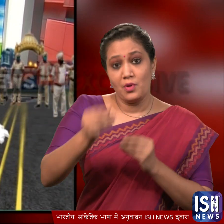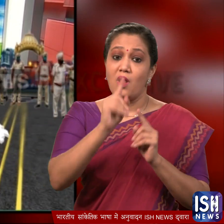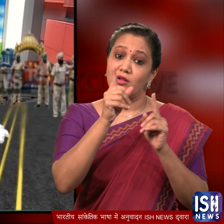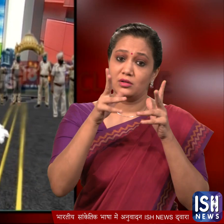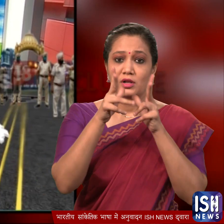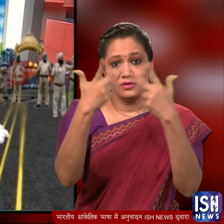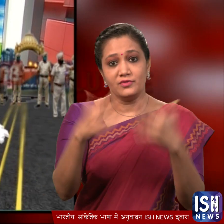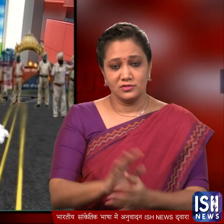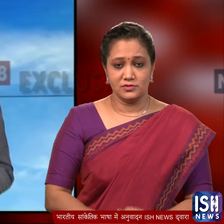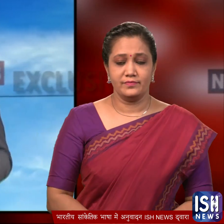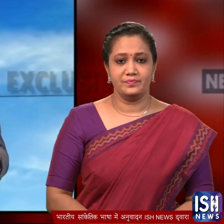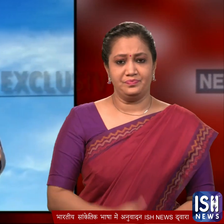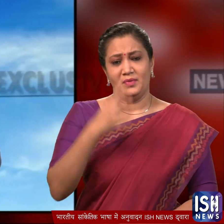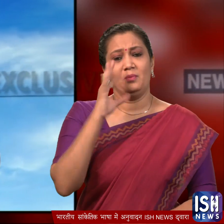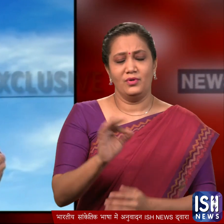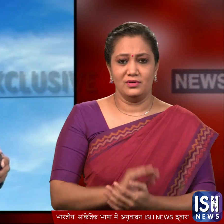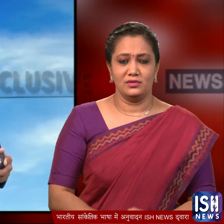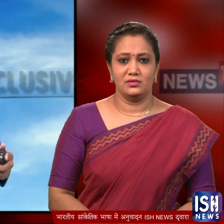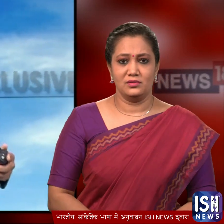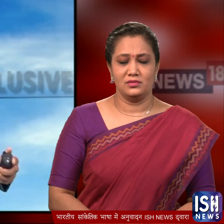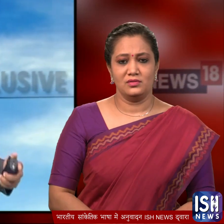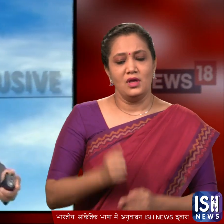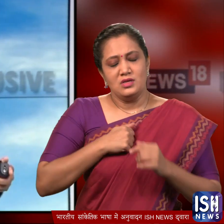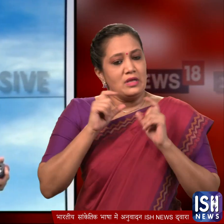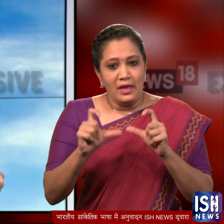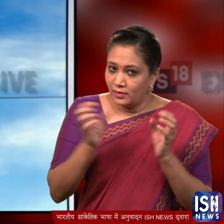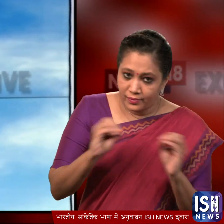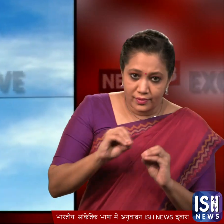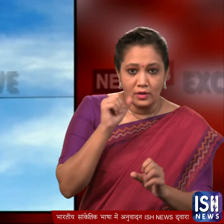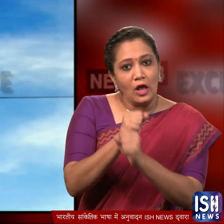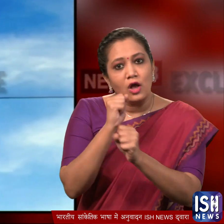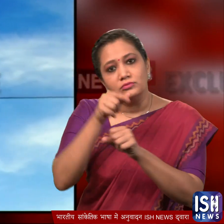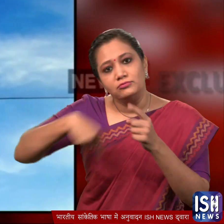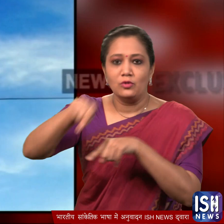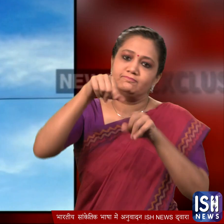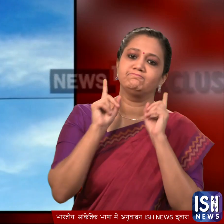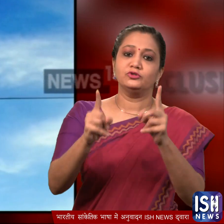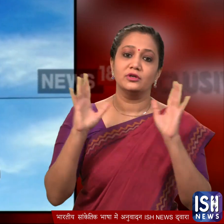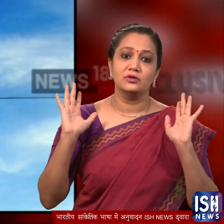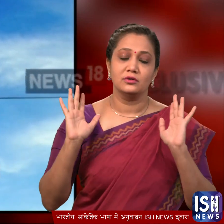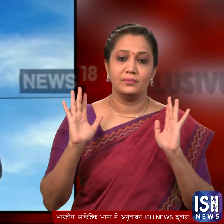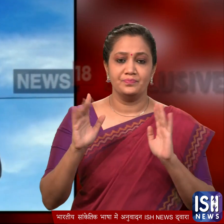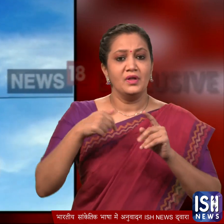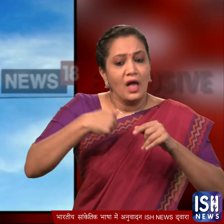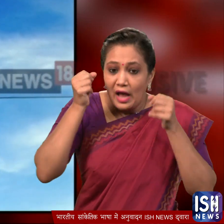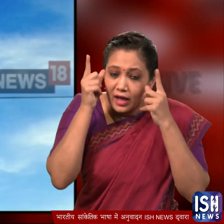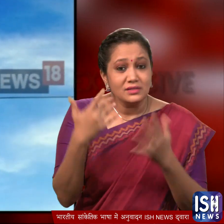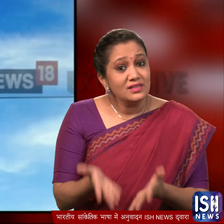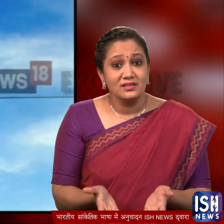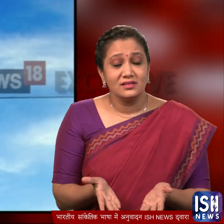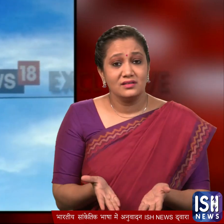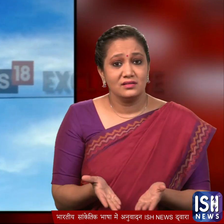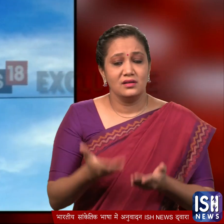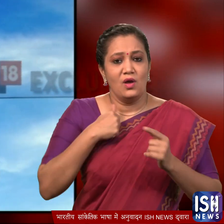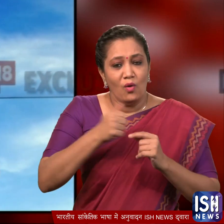भी चेतावनी दी है। सौभाग्य की एक बात यह कि हम लोगों ने ढिलाई की, इसलिए सरकार को कड़ाई के लिए मजबूर होना पड़ा। हम लोगों को अब भी समझ में नहीं